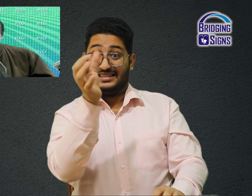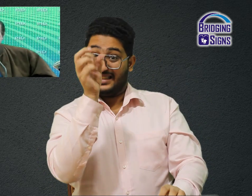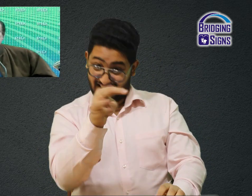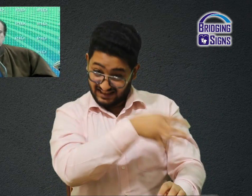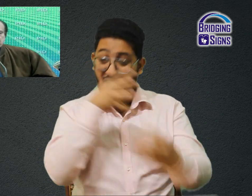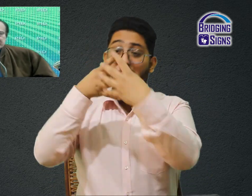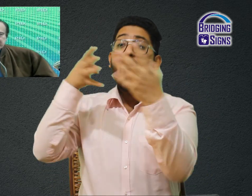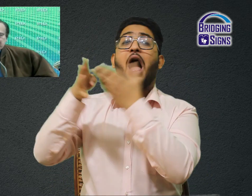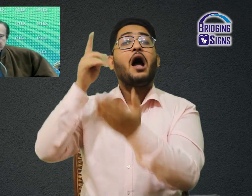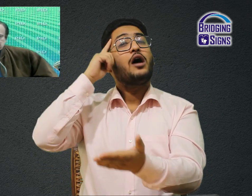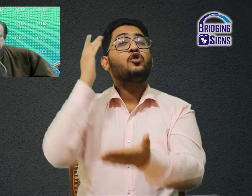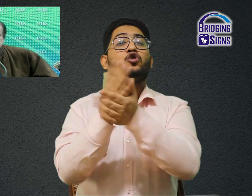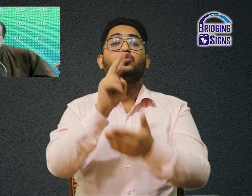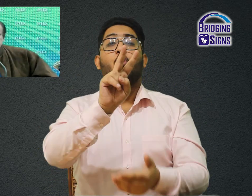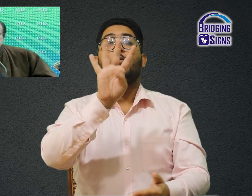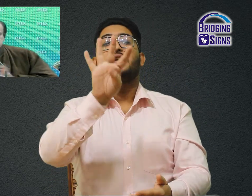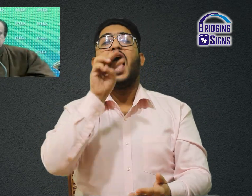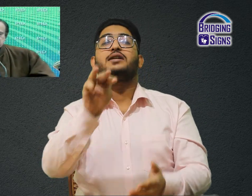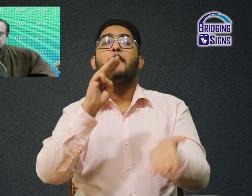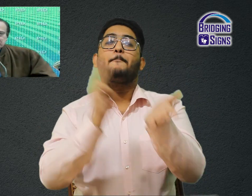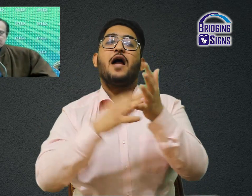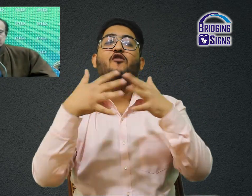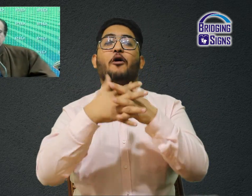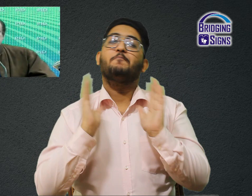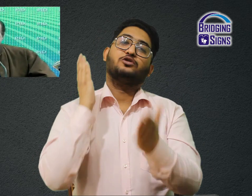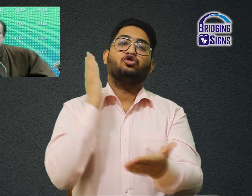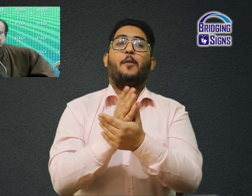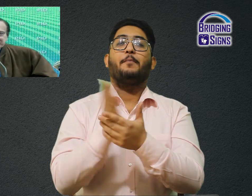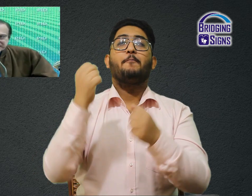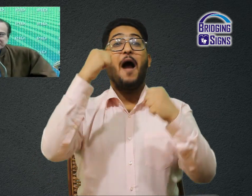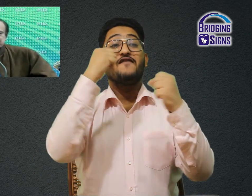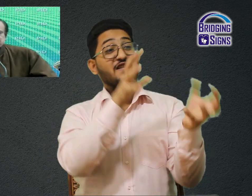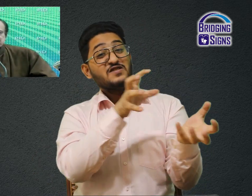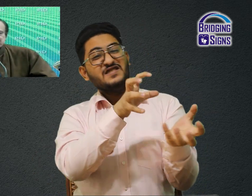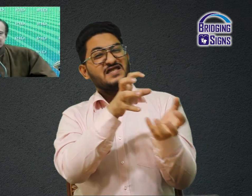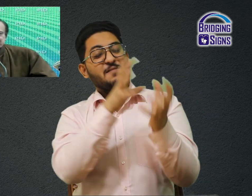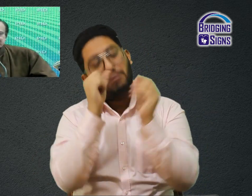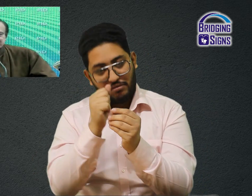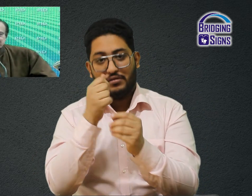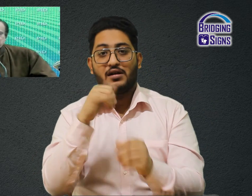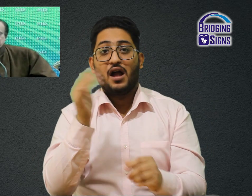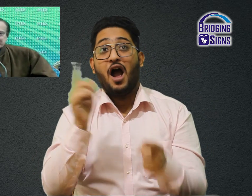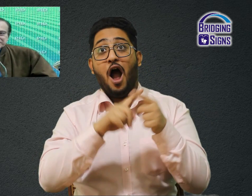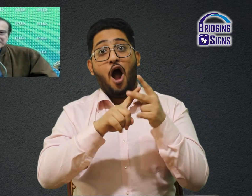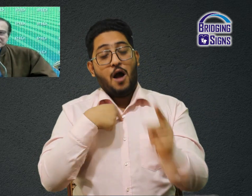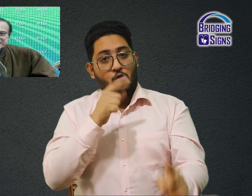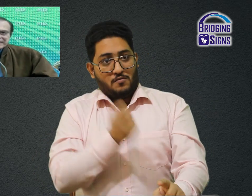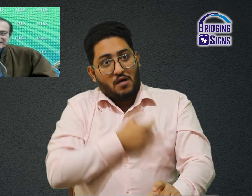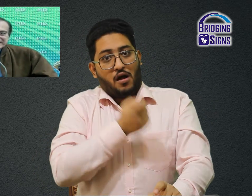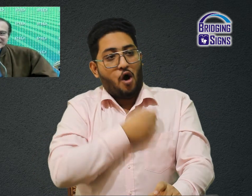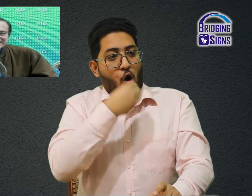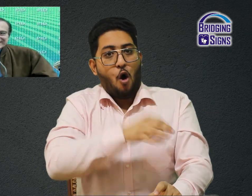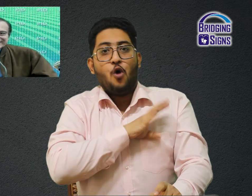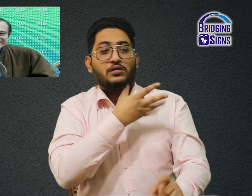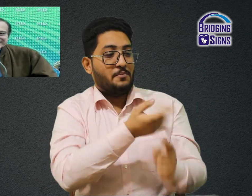24 से 25,000, 26,000 तक मैक्सिमम उसको उठाने के काबिल होता है। एक तरफ तो वो हमें कैपेसिटी पेमेंट्स भी देनी पड़ती हैं, वो बिजली जो कि हम